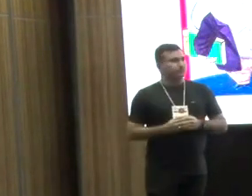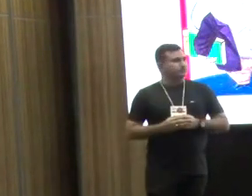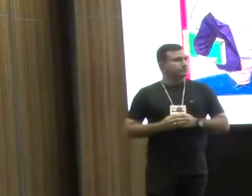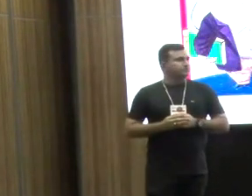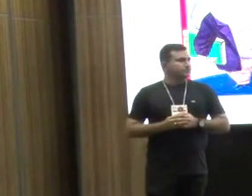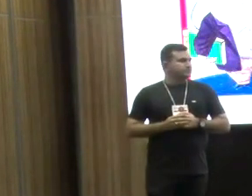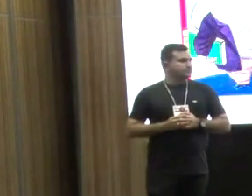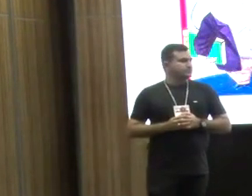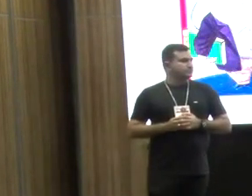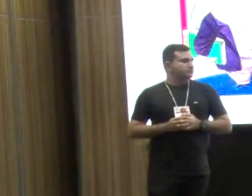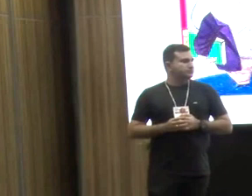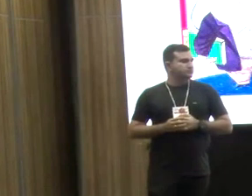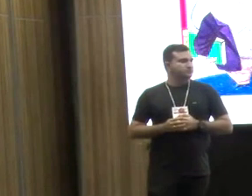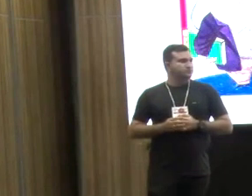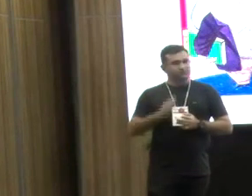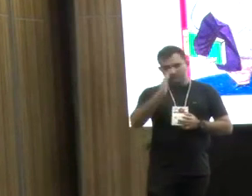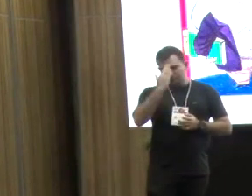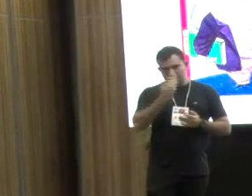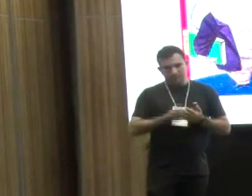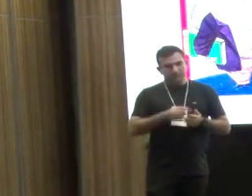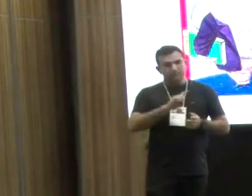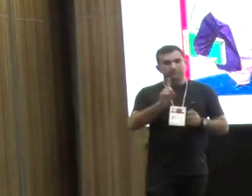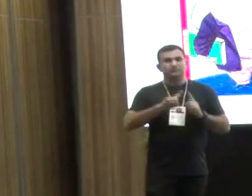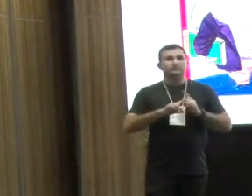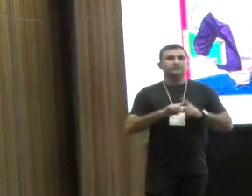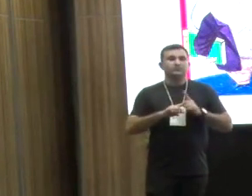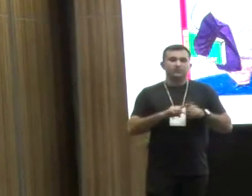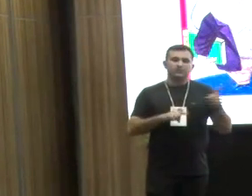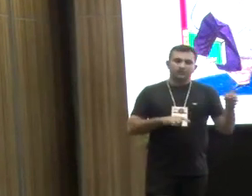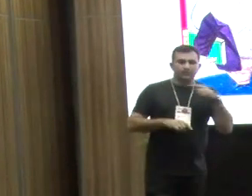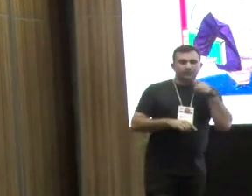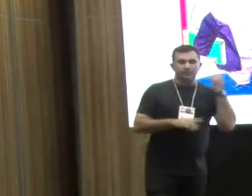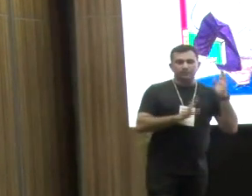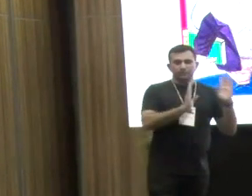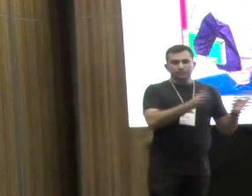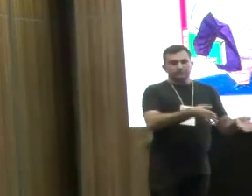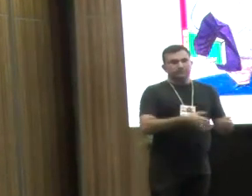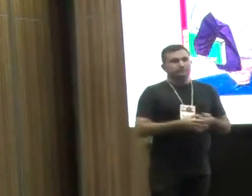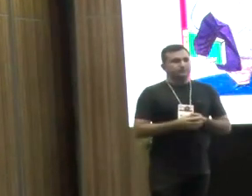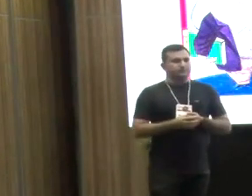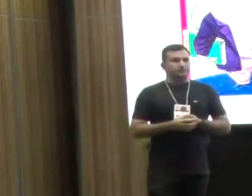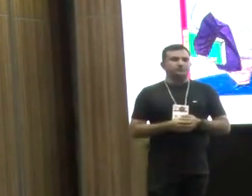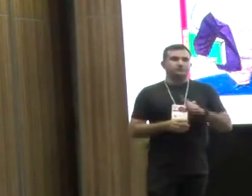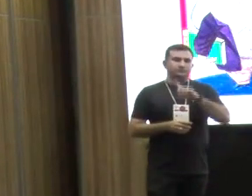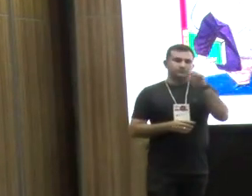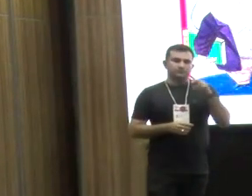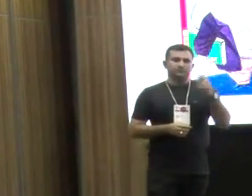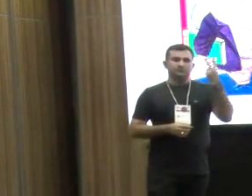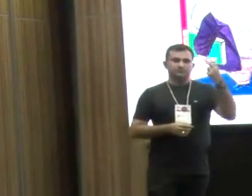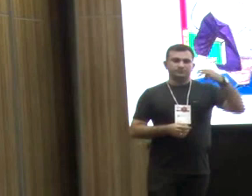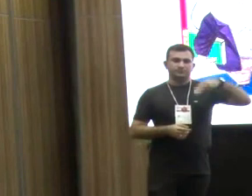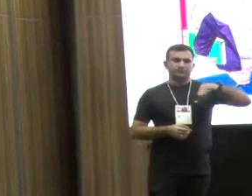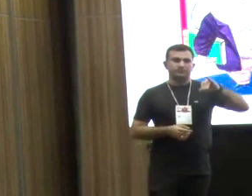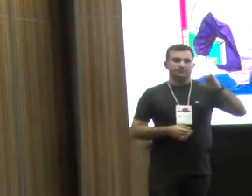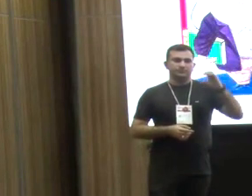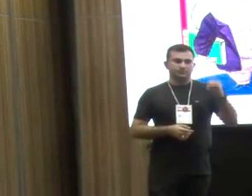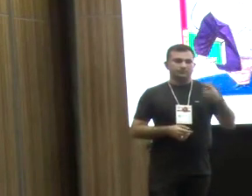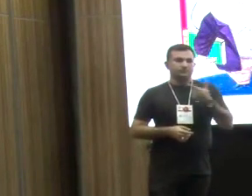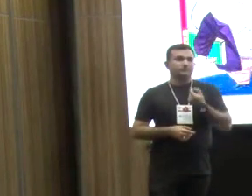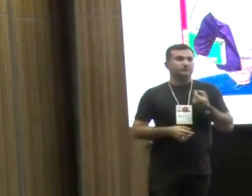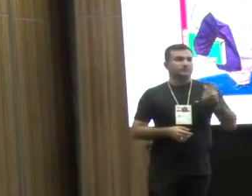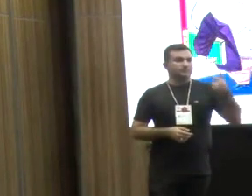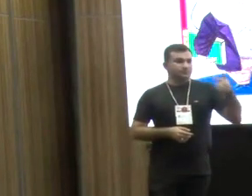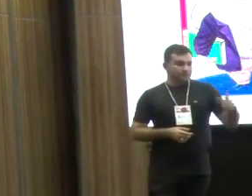E eu falo não acredita porque mesmo ele tendo falecido dia 2 de maio de